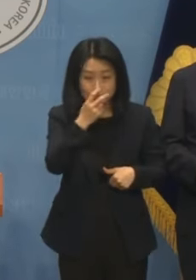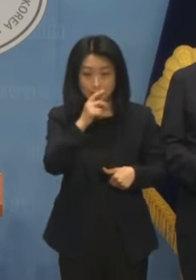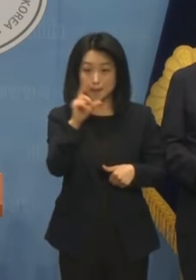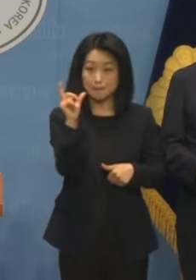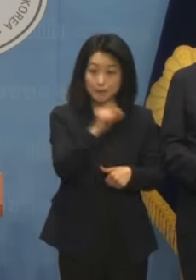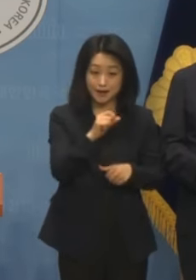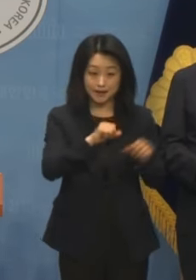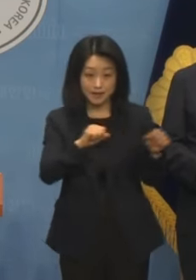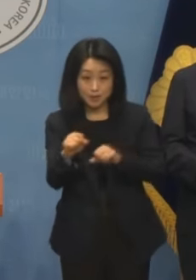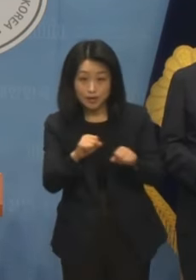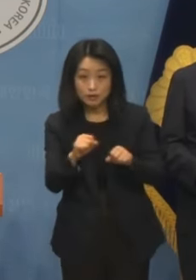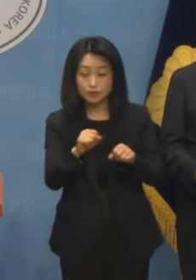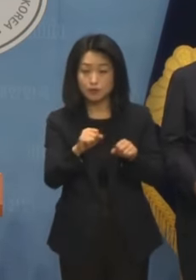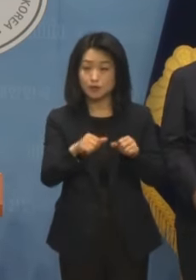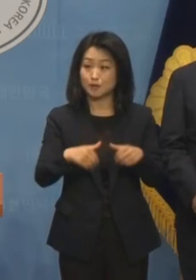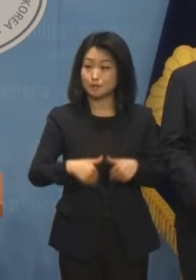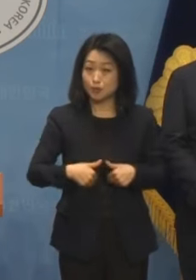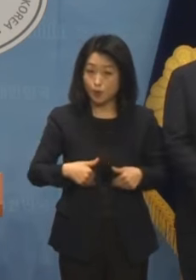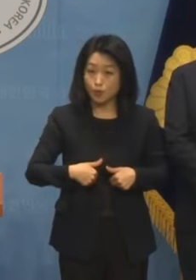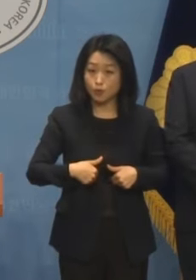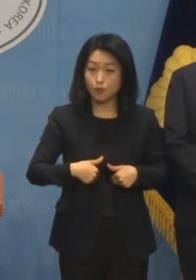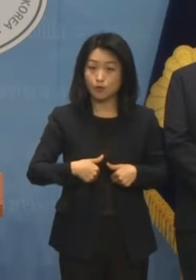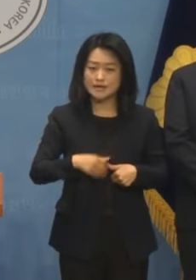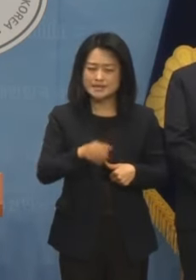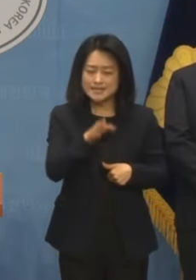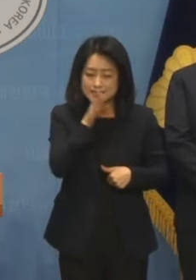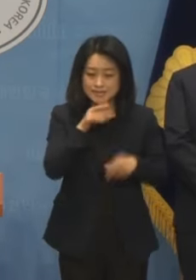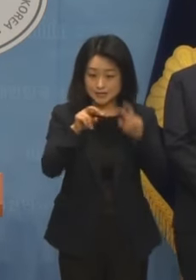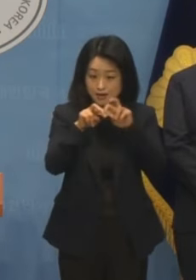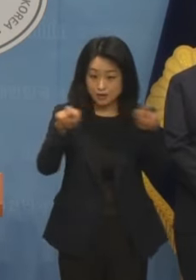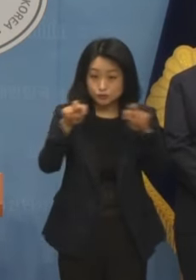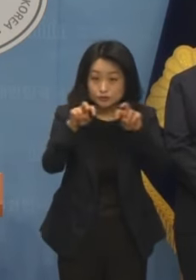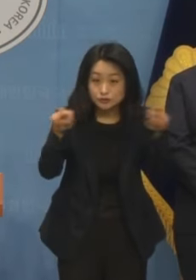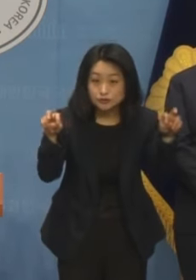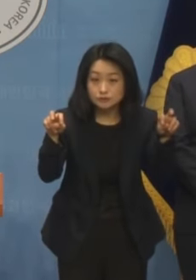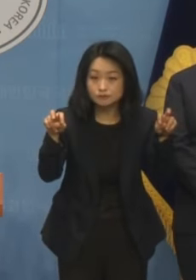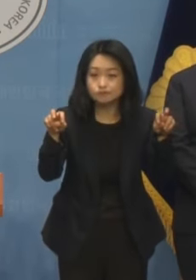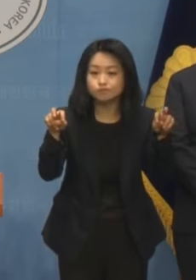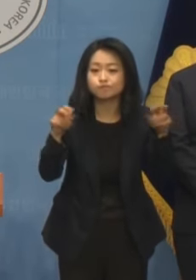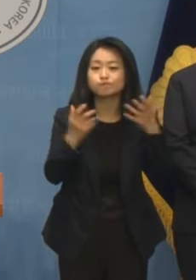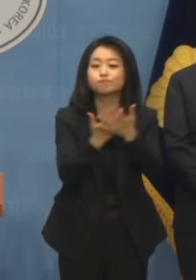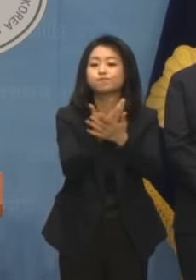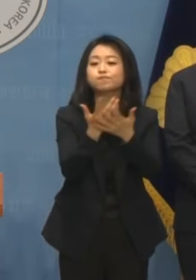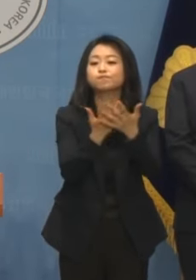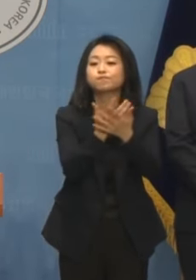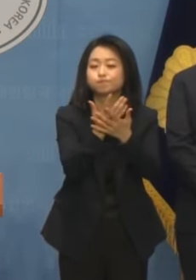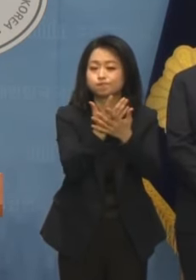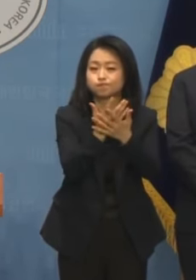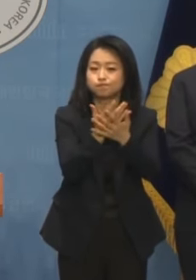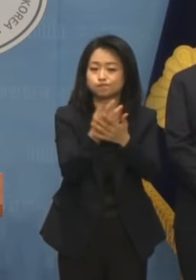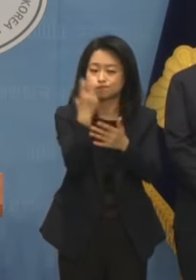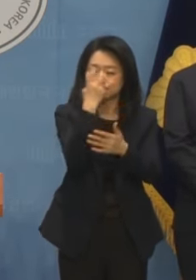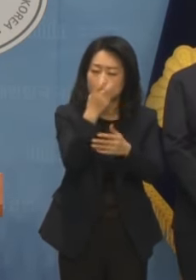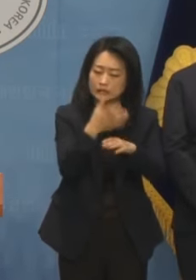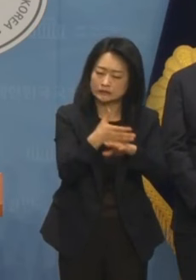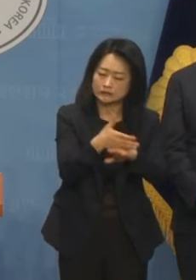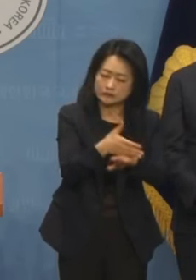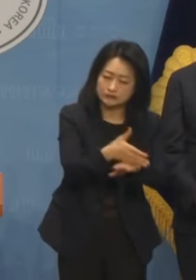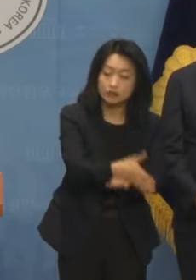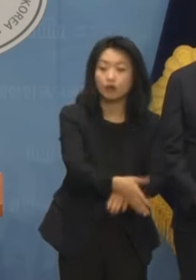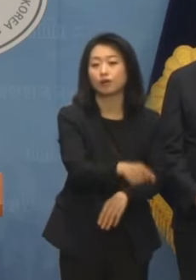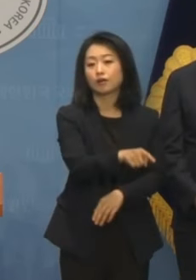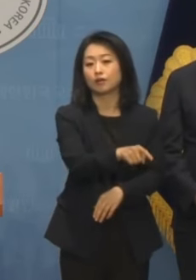통해서 이뤄져야 할 철저한 진실 규명은 여전히 미진합니다.